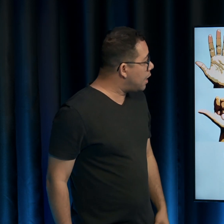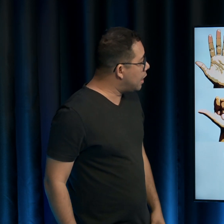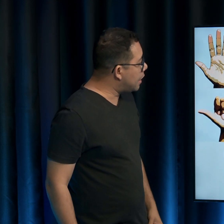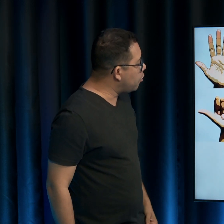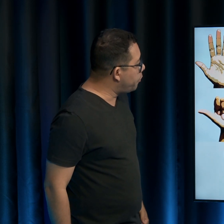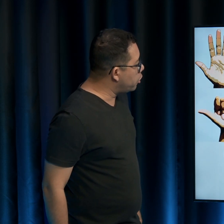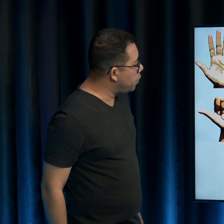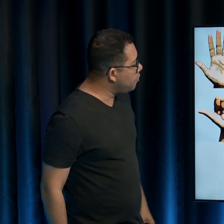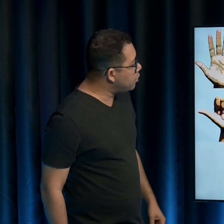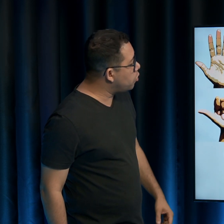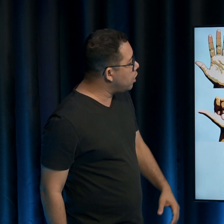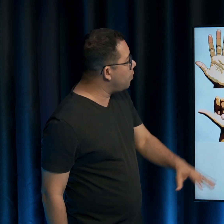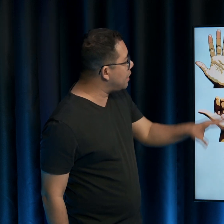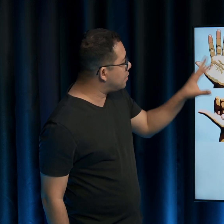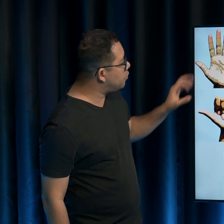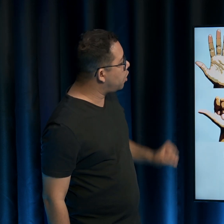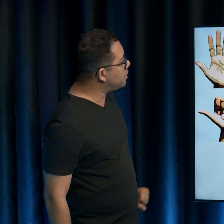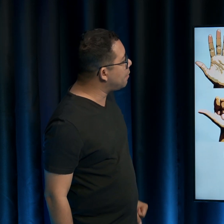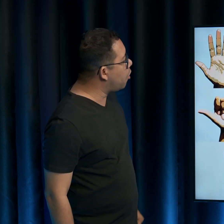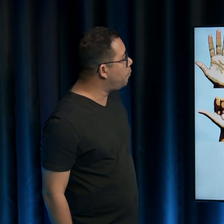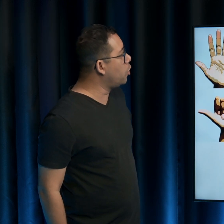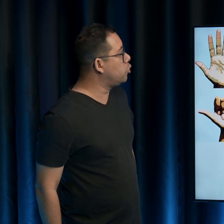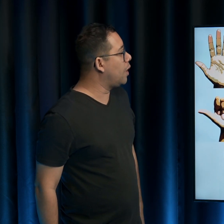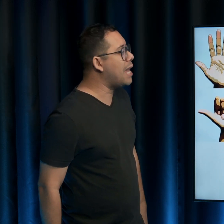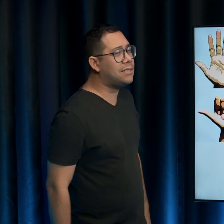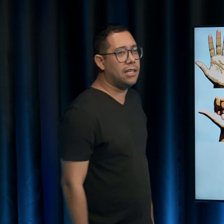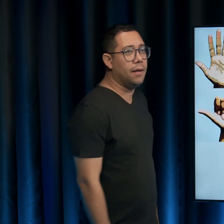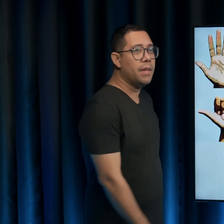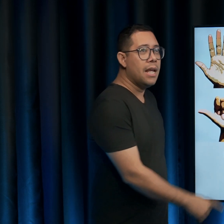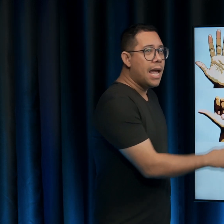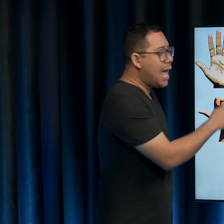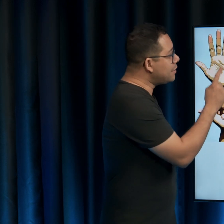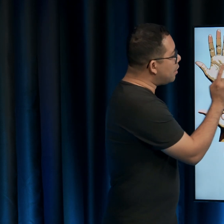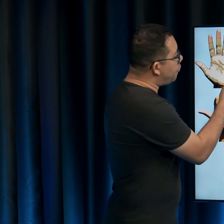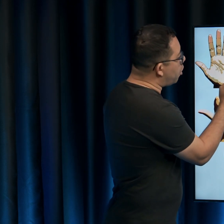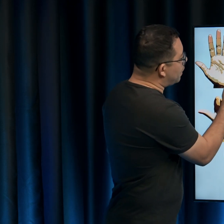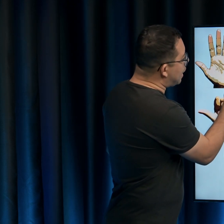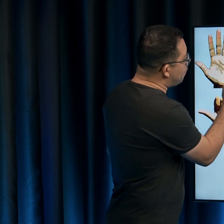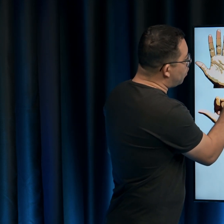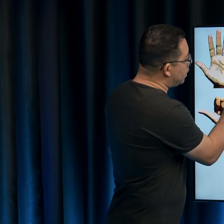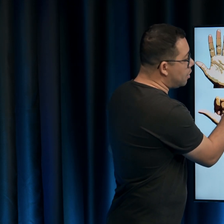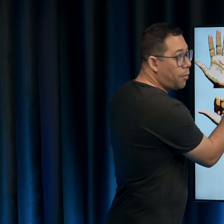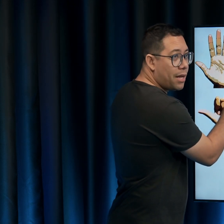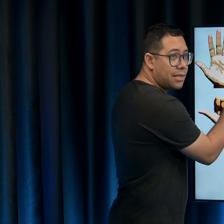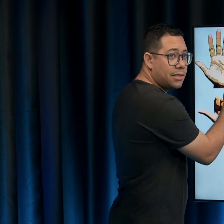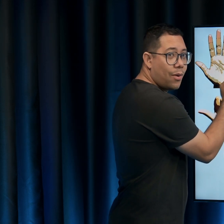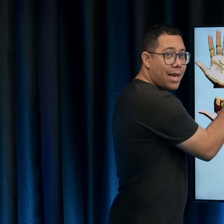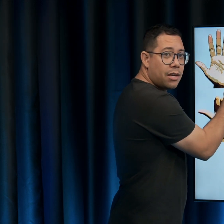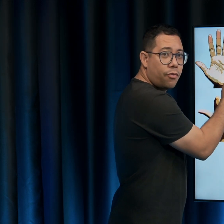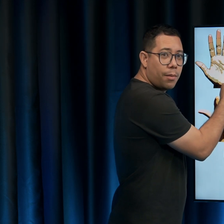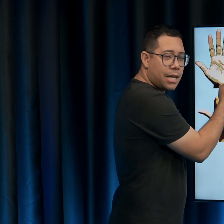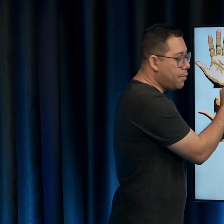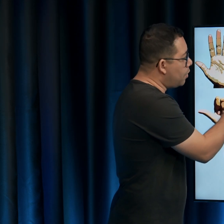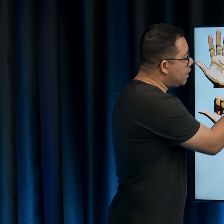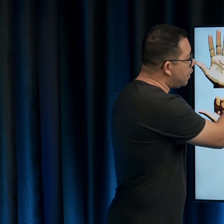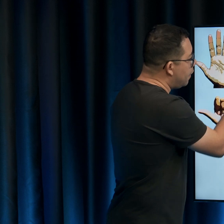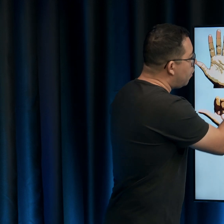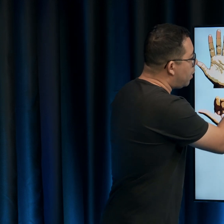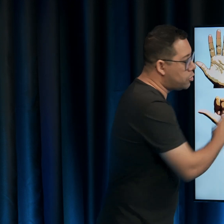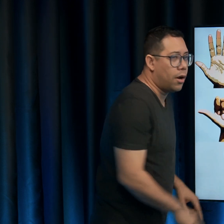clicar no próximo aí, vai escolher uma dessas formas da mão. Pronto, essa aqui. Essa forma da mão aqui, ó, presta atenção, essa forma da mão aqui, olha só, essa